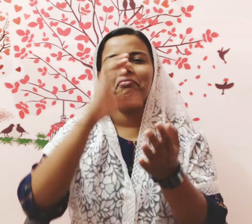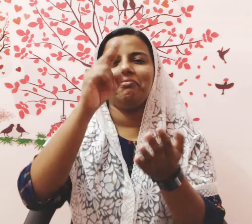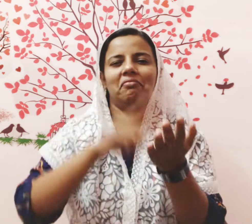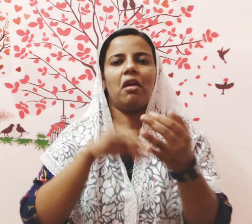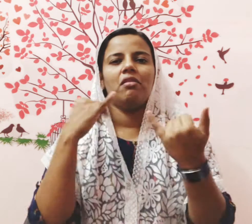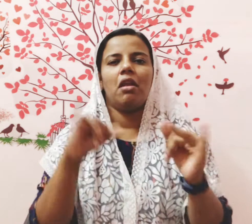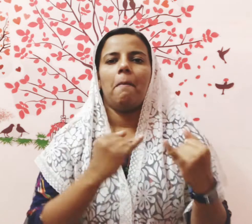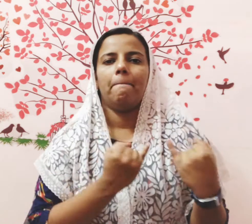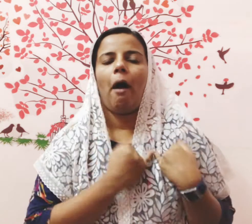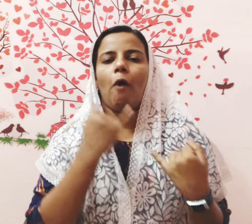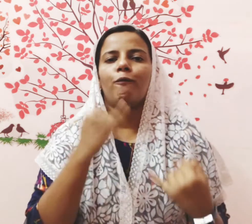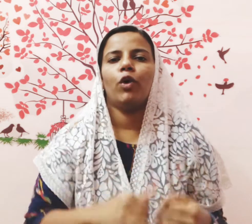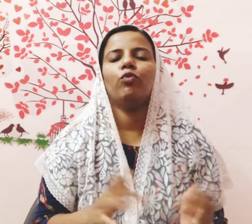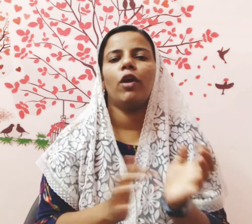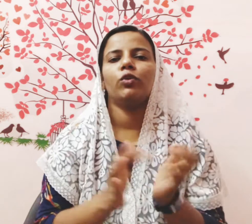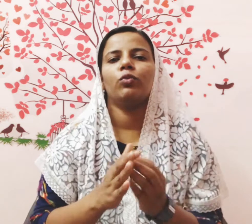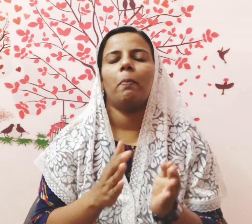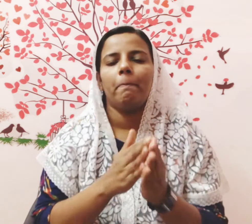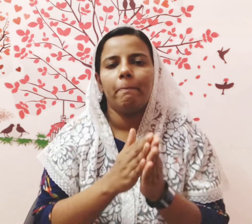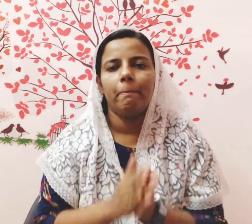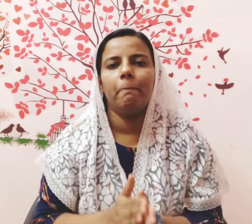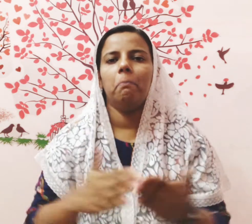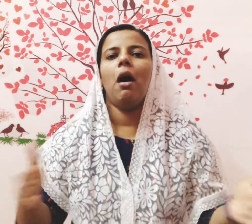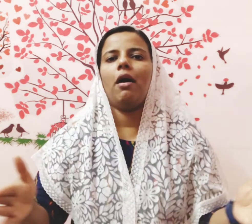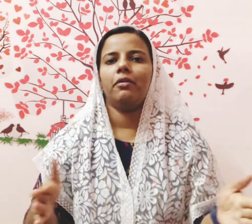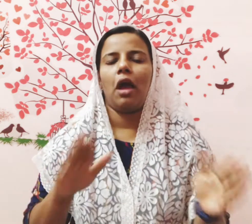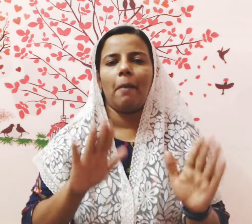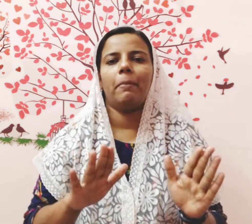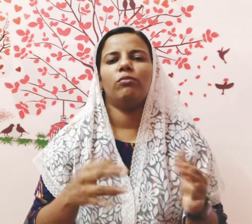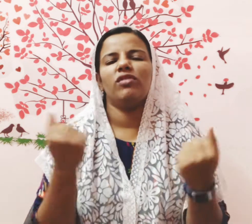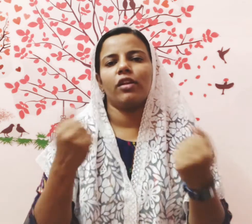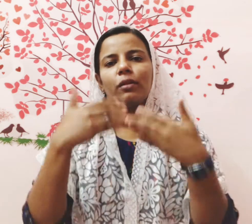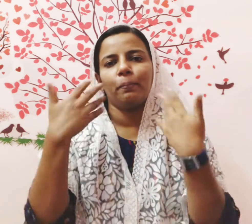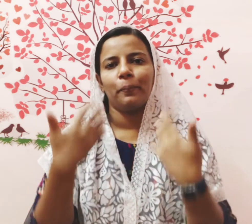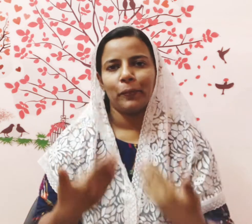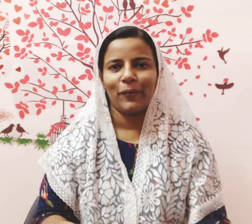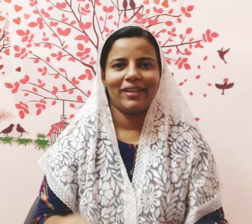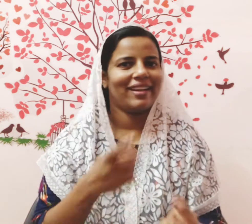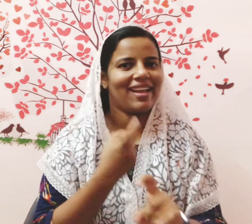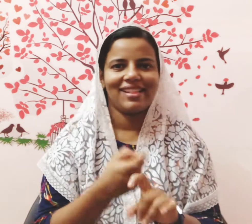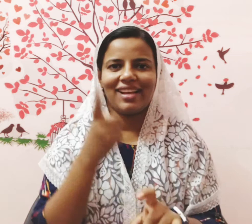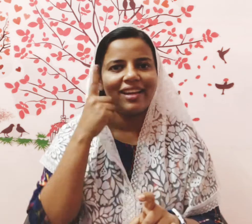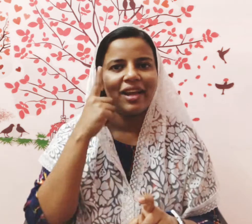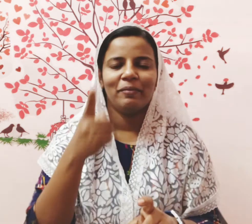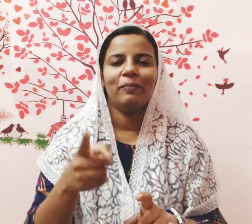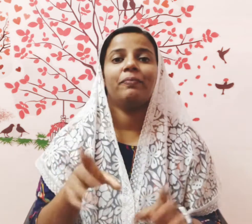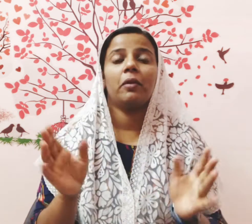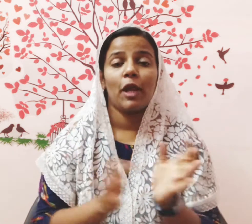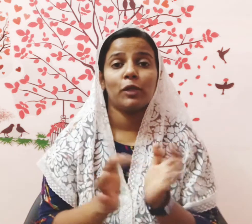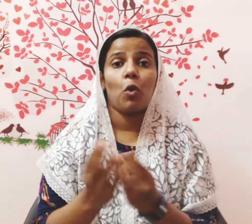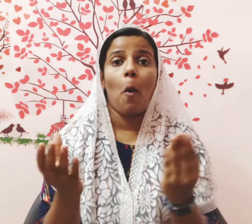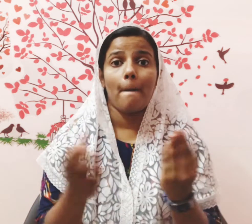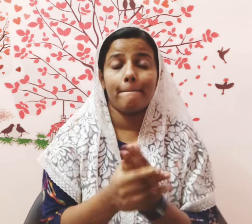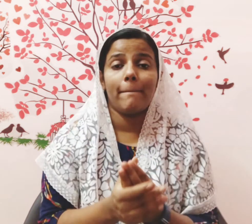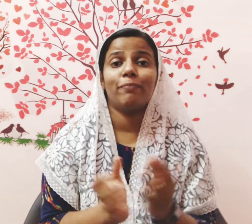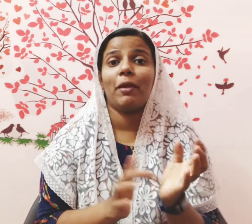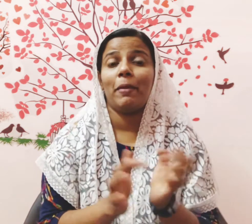വിച്ഛേദിക്കപ്പെടരുത്, അതായത് യേശുവിൽ നിന്നും മാറരുത്. യേശുവിൽ വസിക്കുകയാണെങ്കിൽ നമുക്ക് അധികം ഫലം കായ്ക്കാൻ കഴിയും. യേശുവിൽ നമ്മൾ വസിക്കുകയാണെങ്കിൽ നമ്മൾ